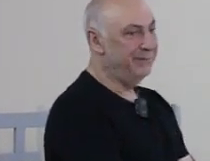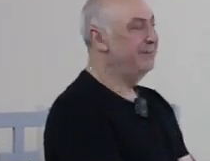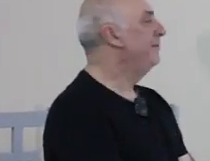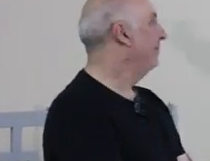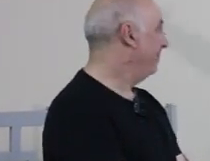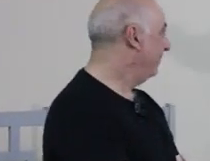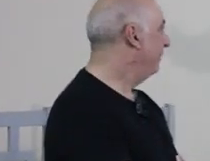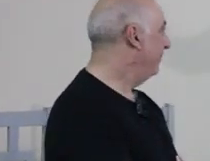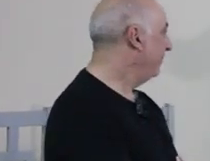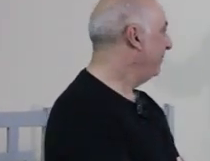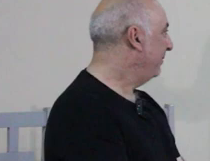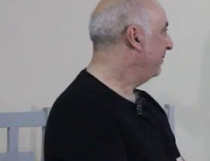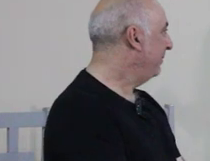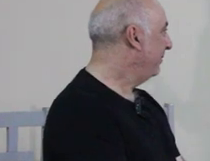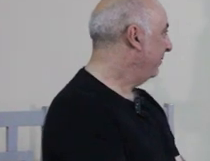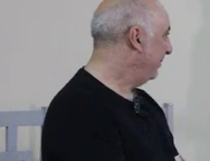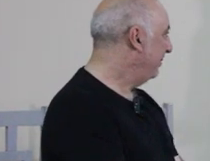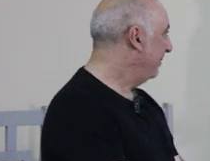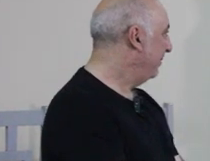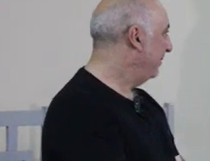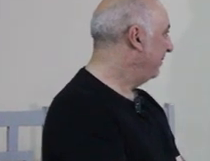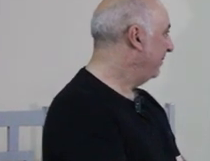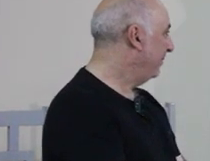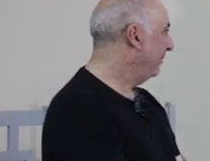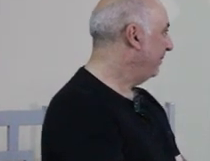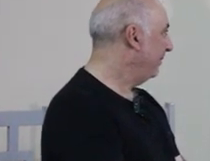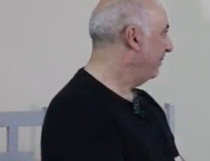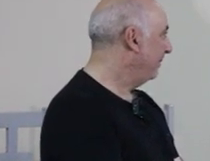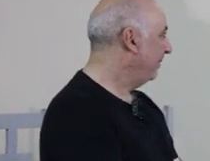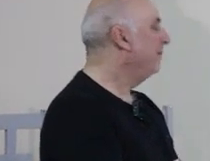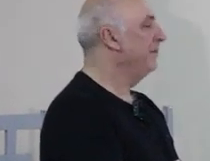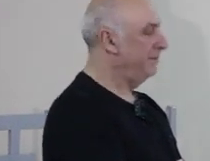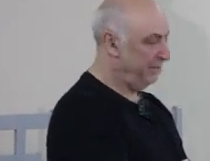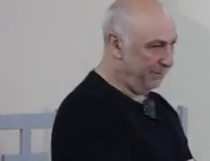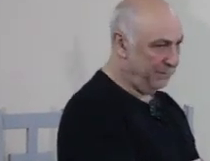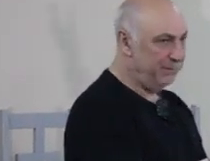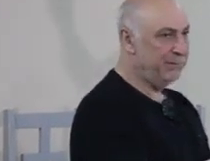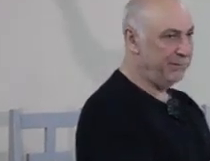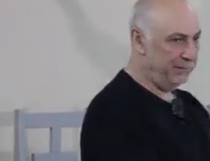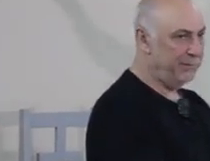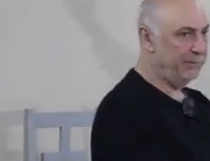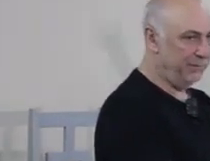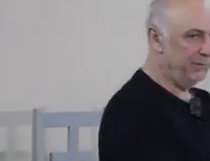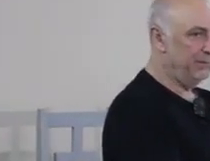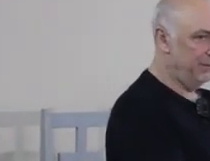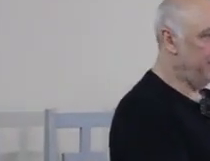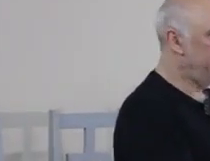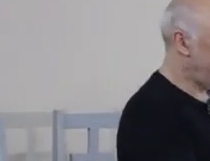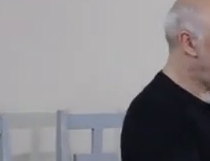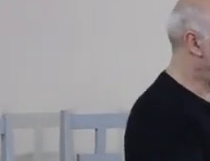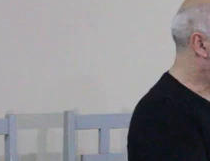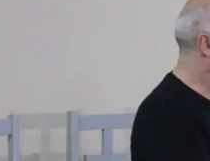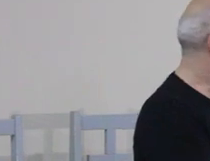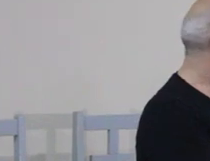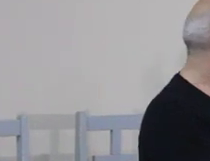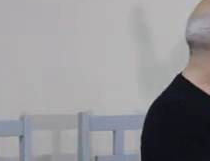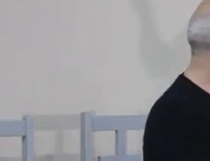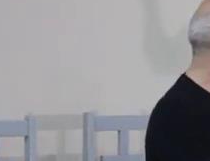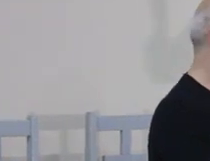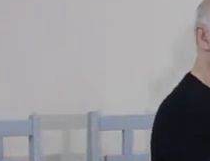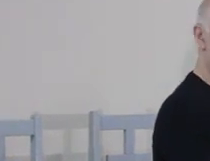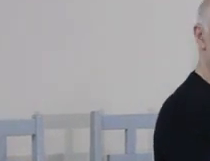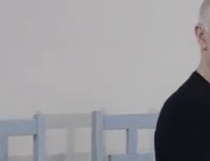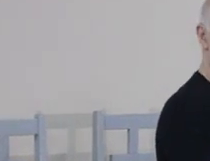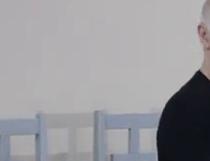Lá em Curitiba, depois da inauguração. Toshikazu, que eu digo que ele merece um prêmio, né, ser homenageado na Câmara Municipal, que os quadros da